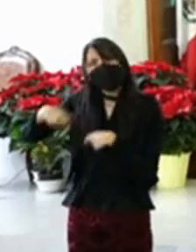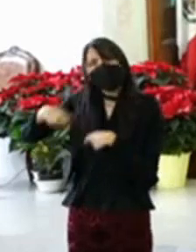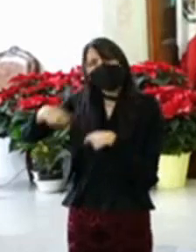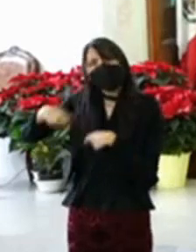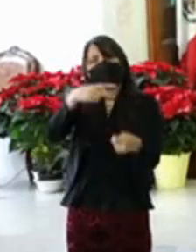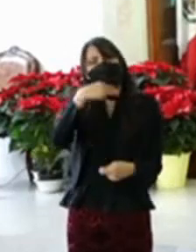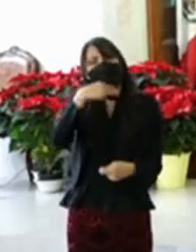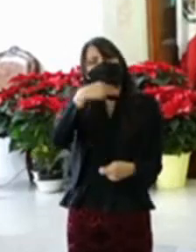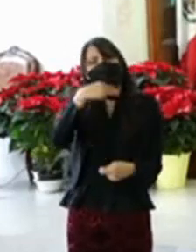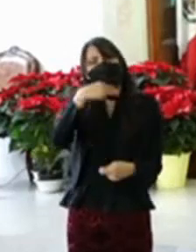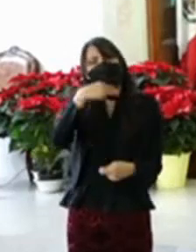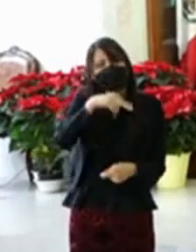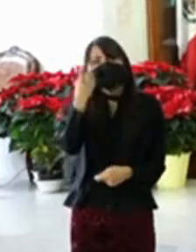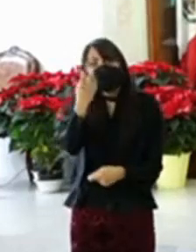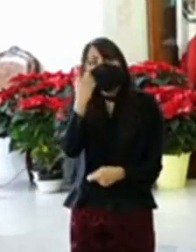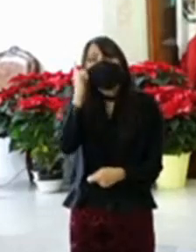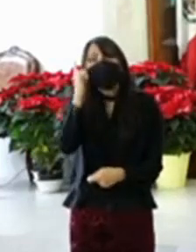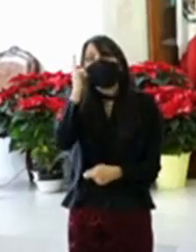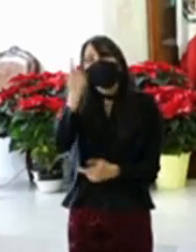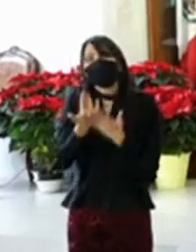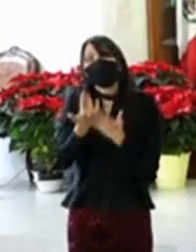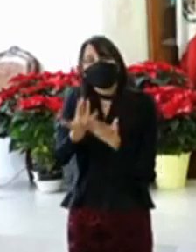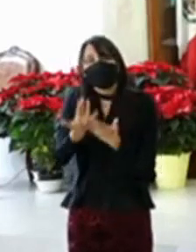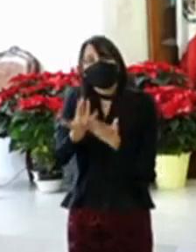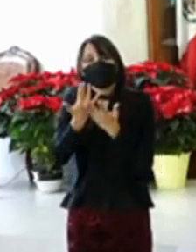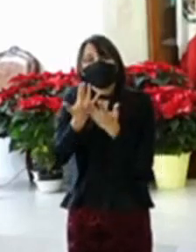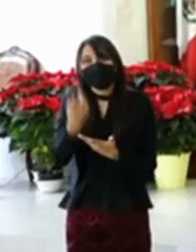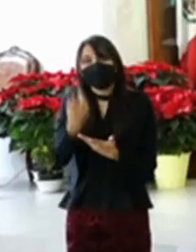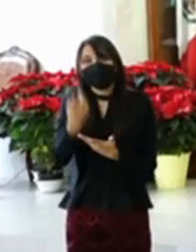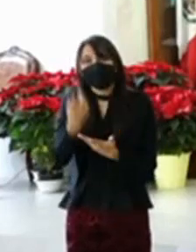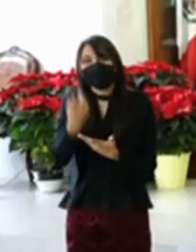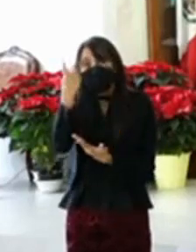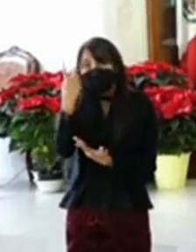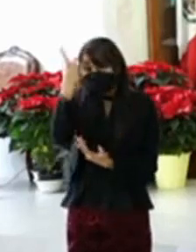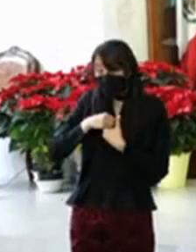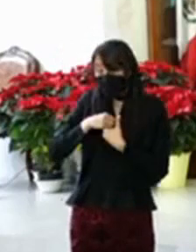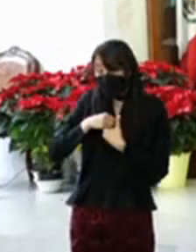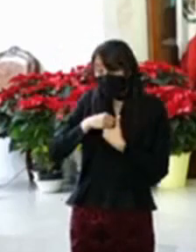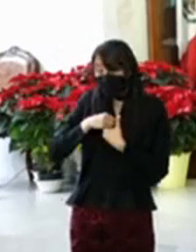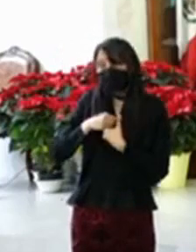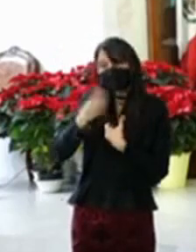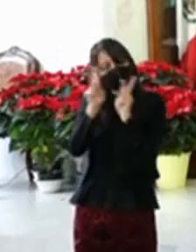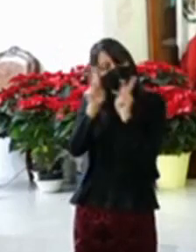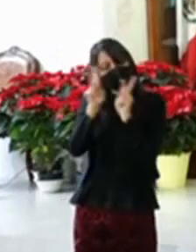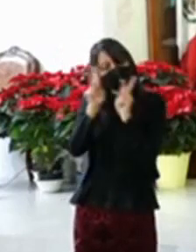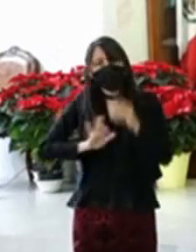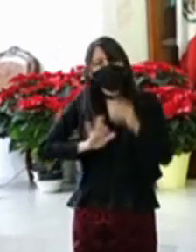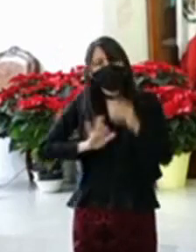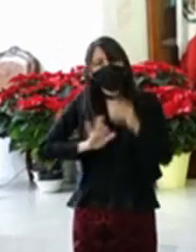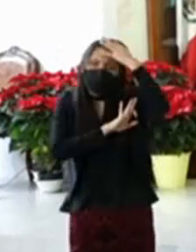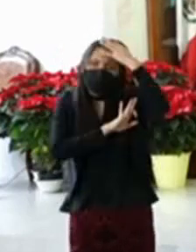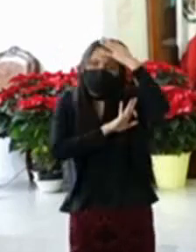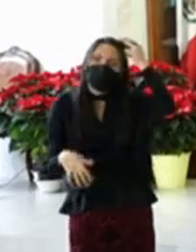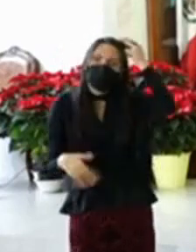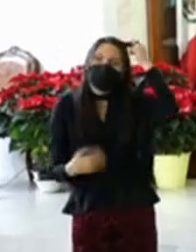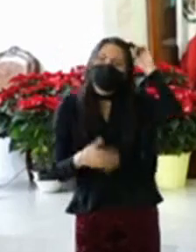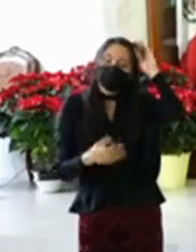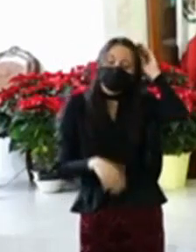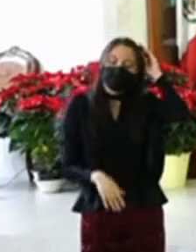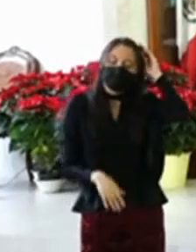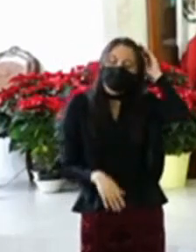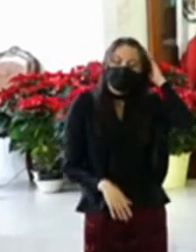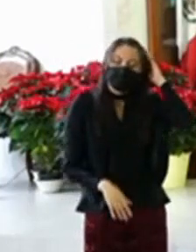Es posible la paz cuando Dios está con nosotros. Cuando Emmanuel está a nuestro lado, es